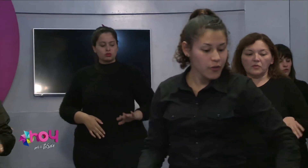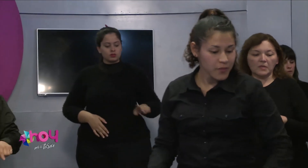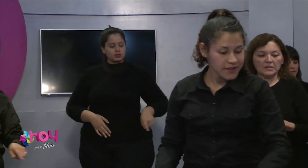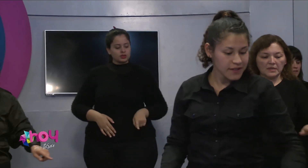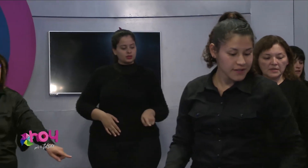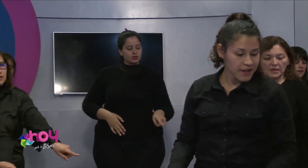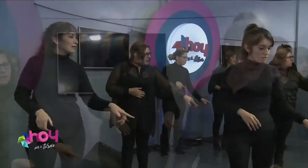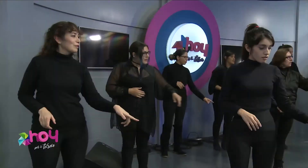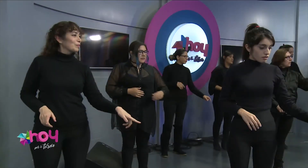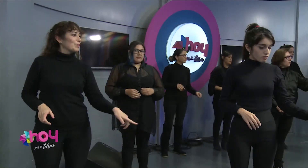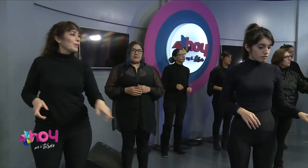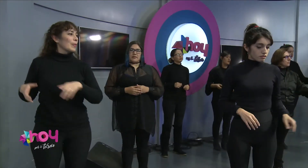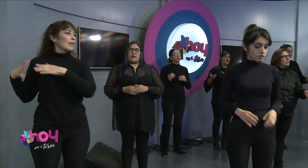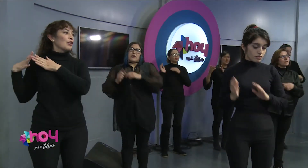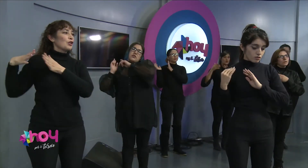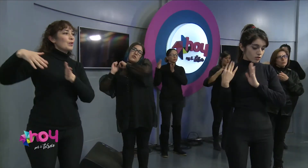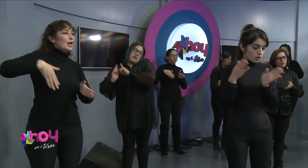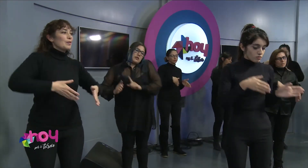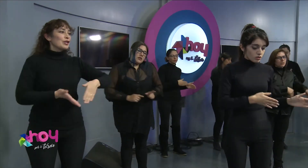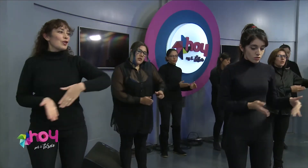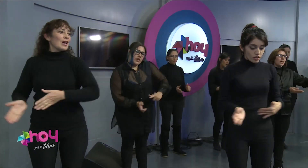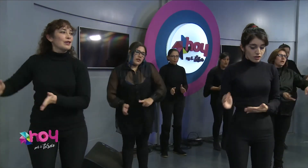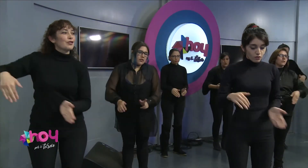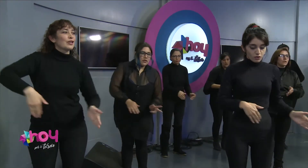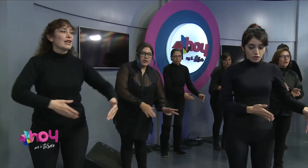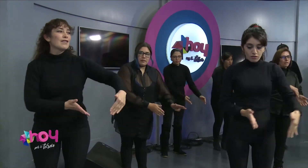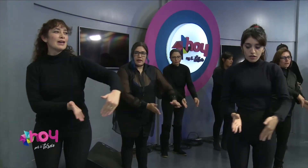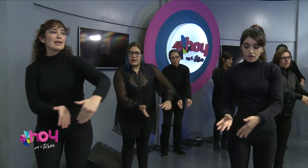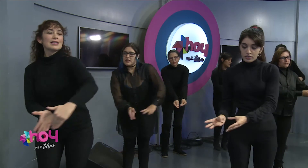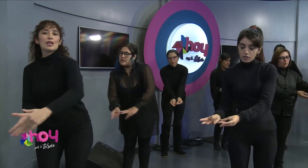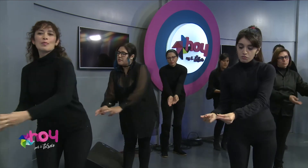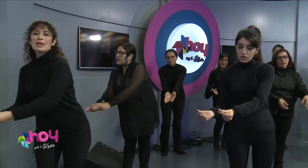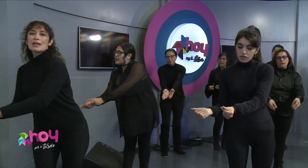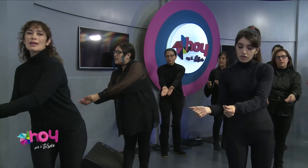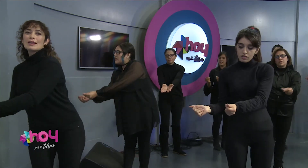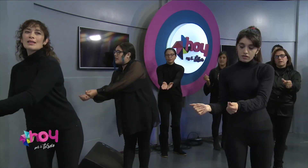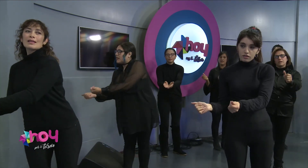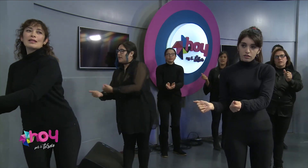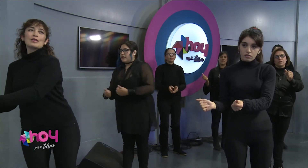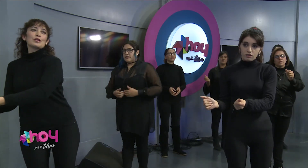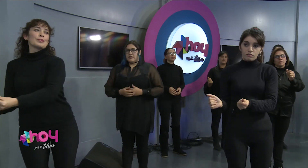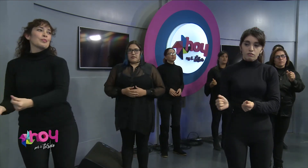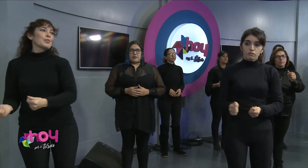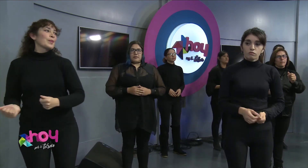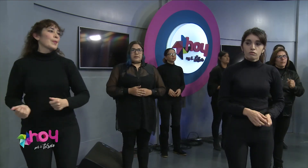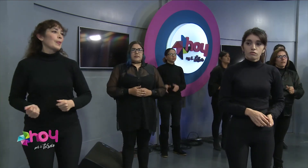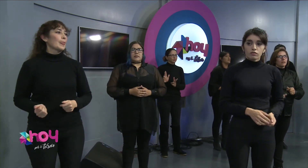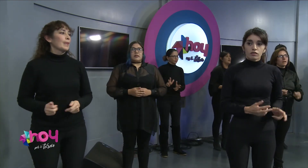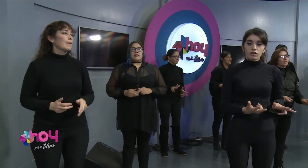más allá y un camino largo que baja y se pierde. ¡Hey! La